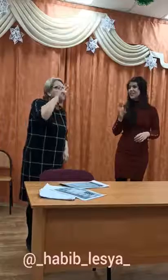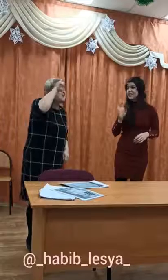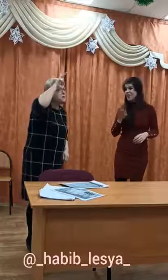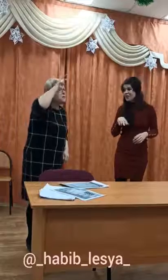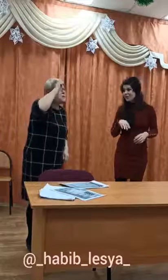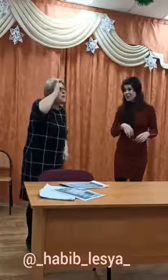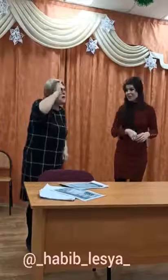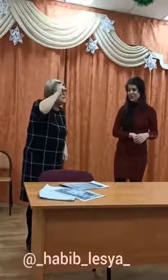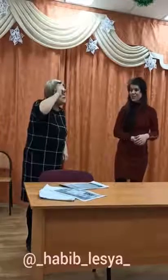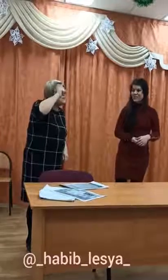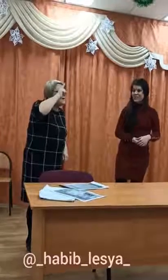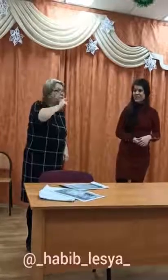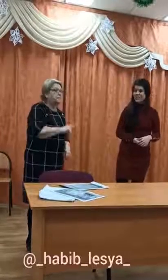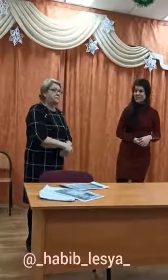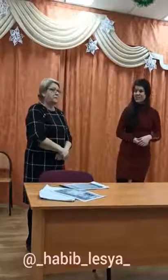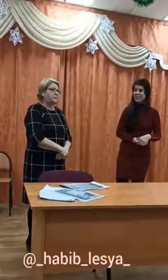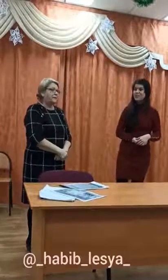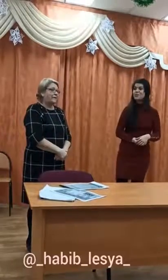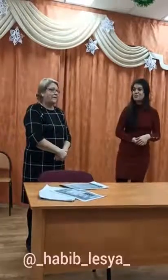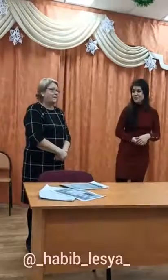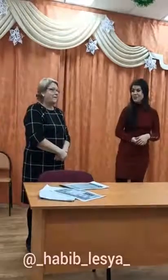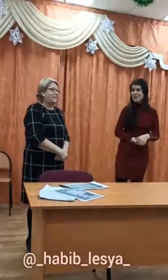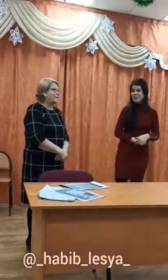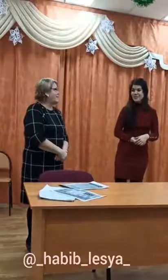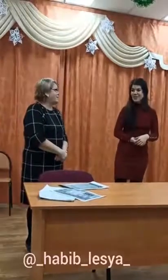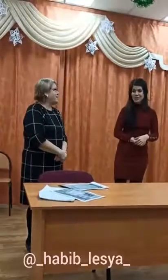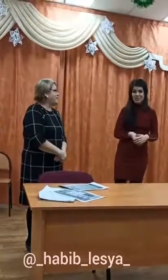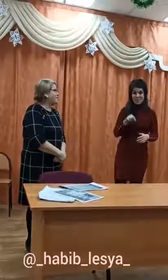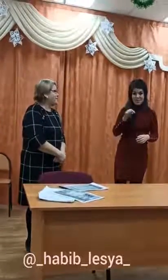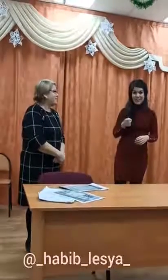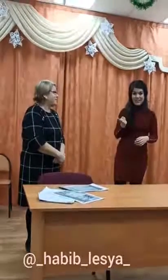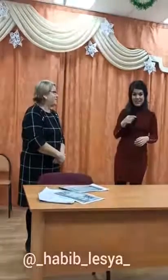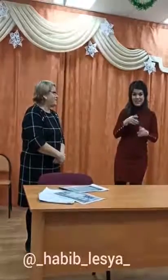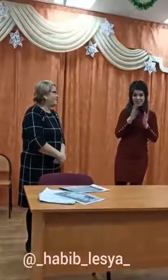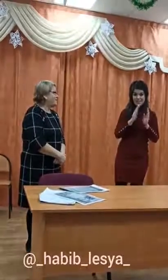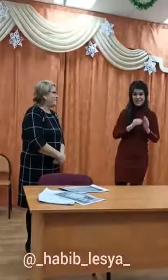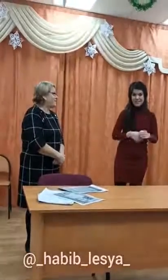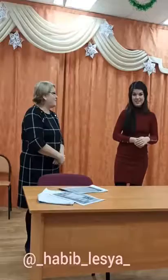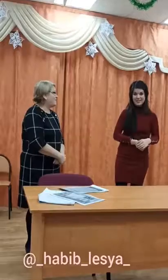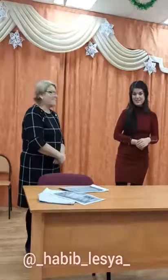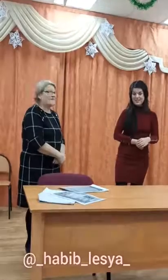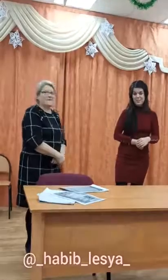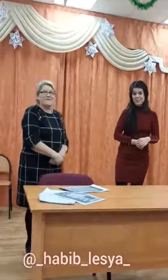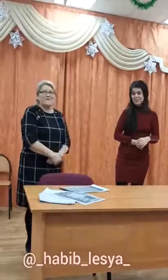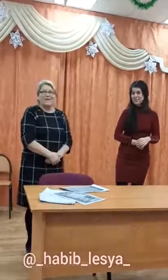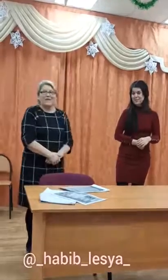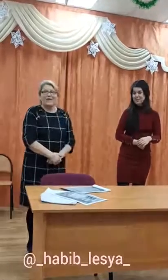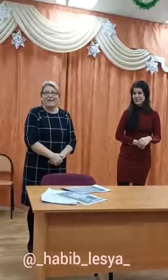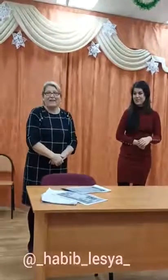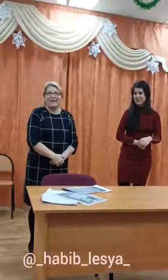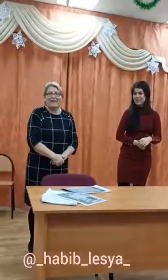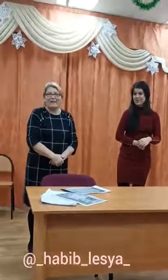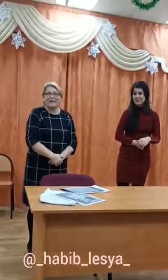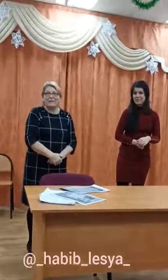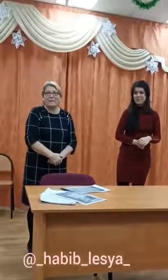сюда приедет. Сказал, сюда приедет, товарищ. Работает, надо? О,